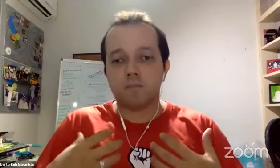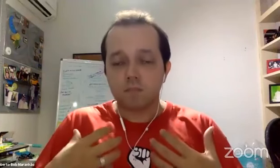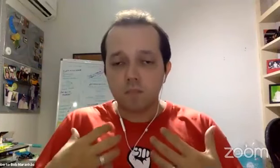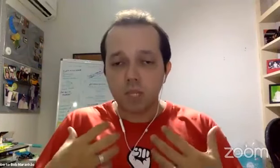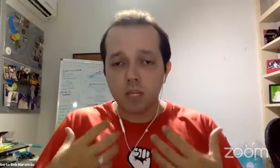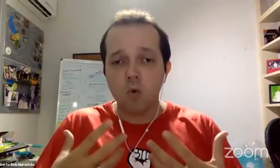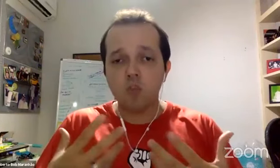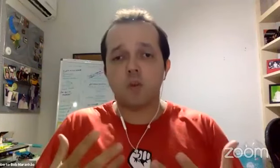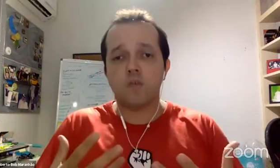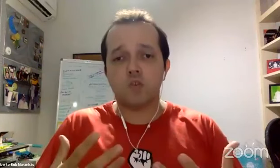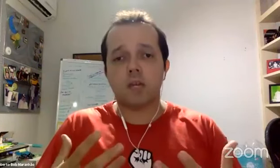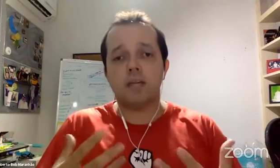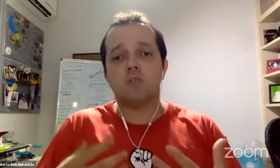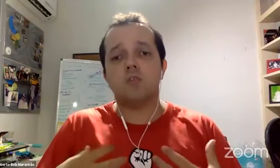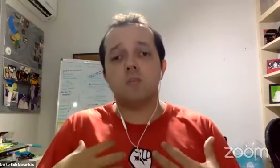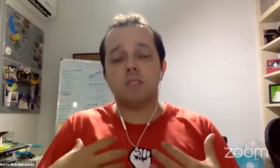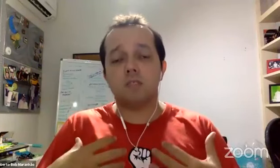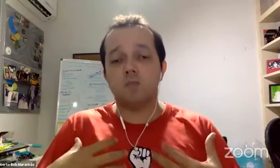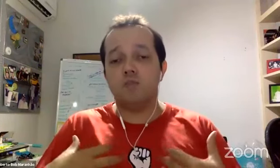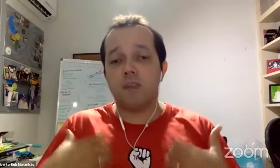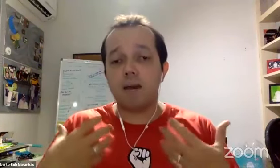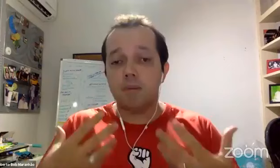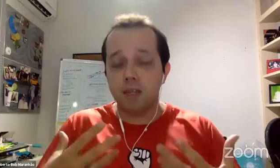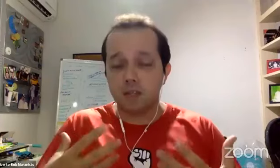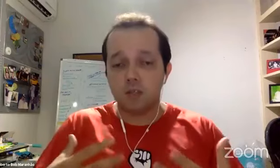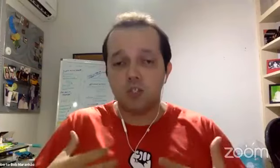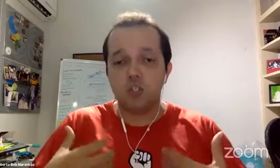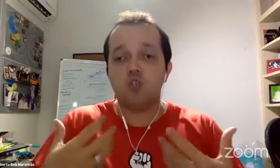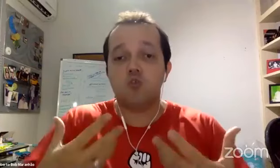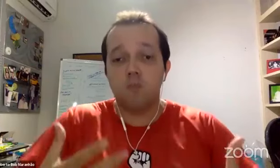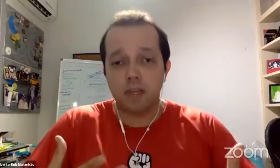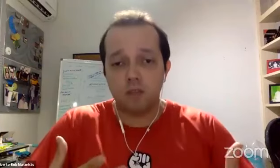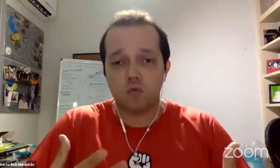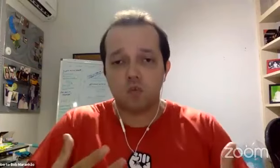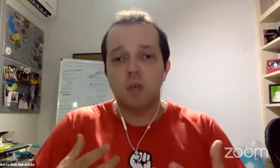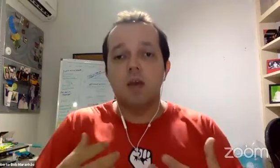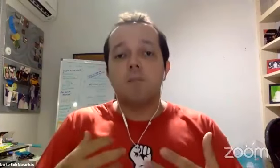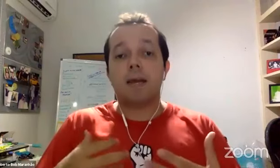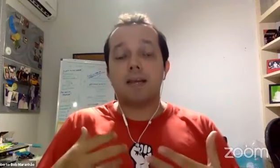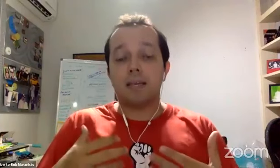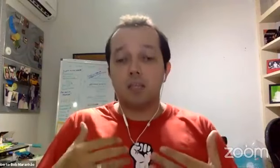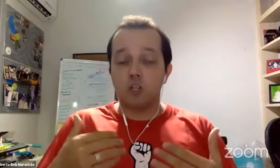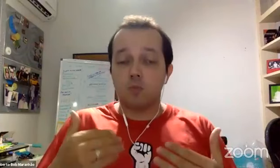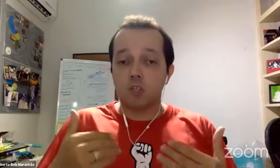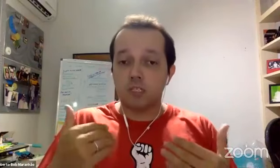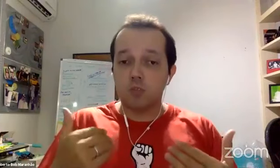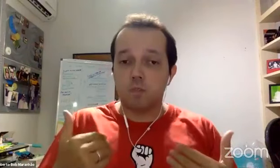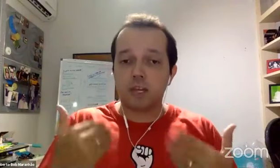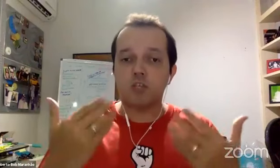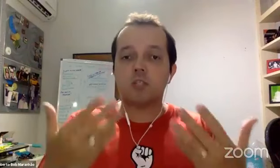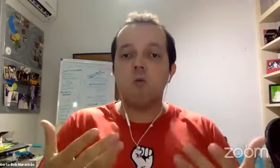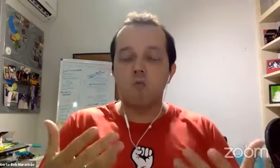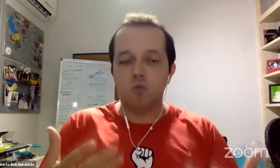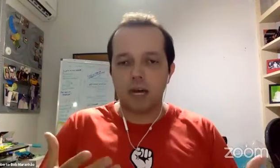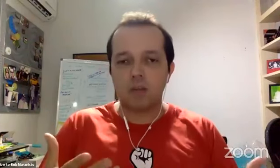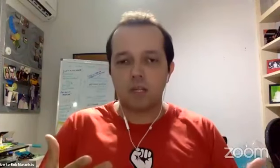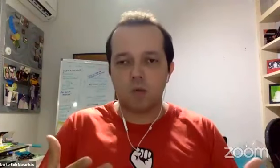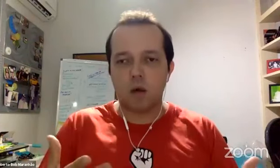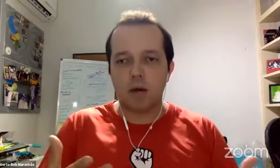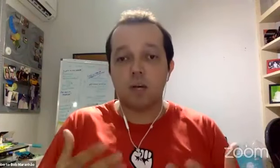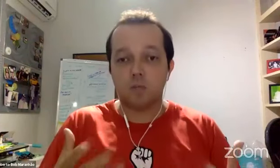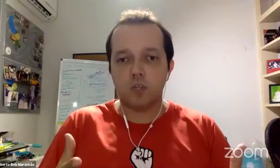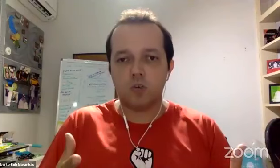porque, enquanto profissionais, nós precisamos de ferramentas e de instrumentos para que nós possamos prestar um